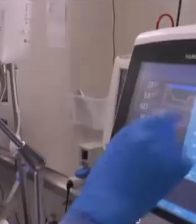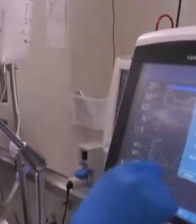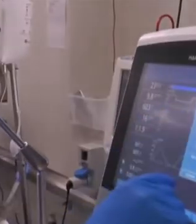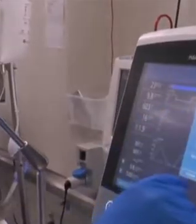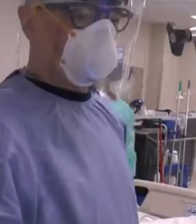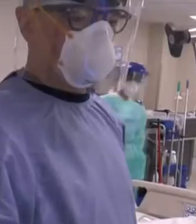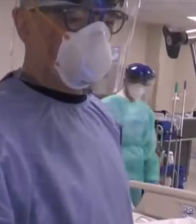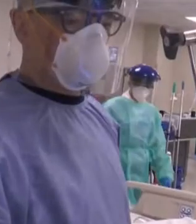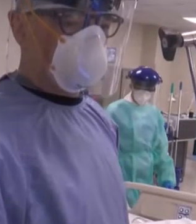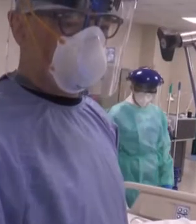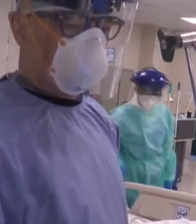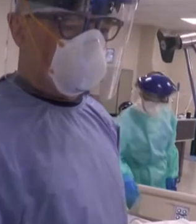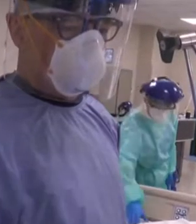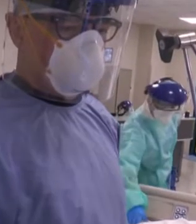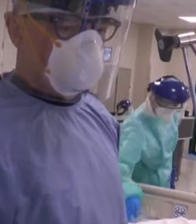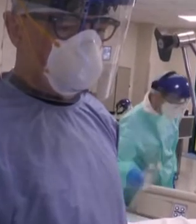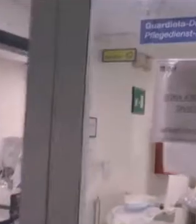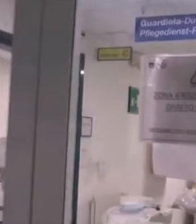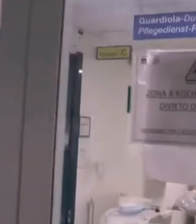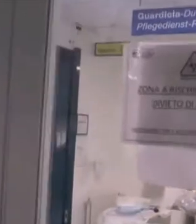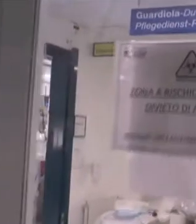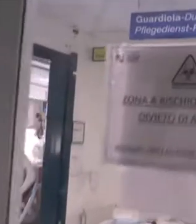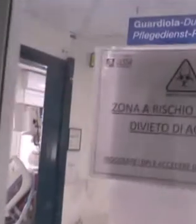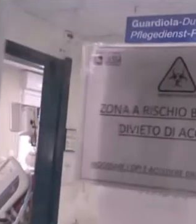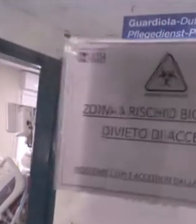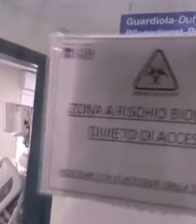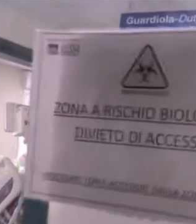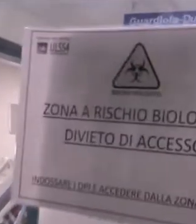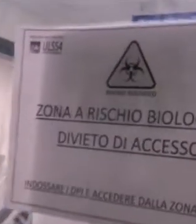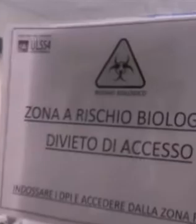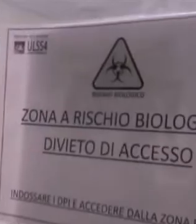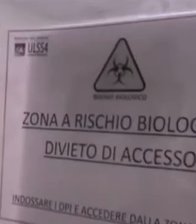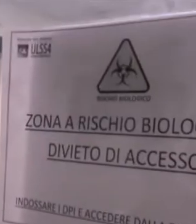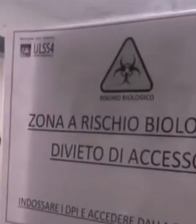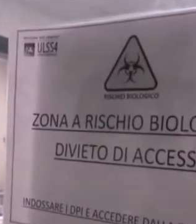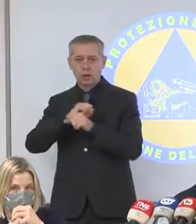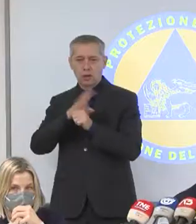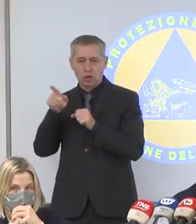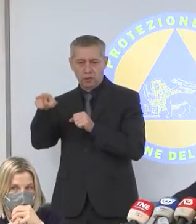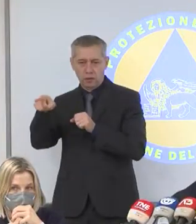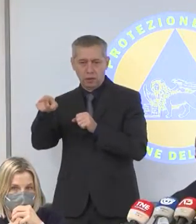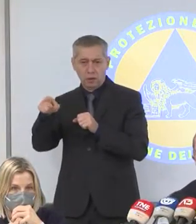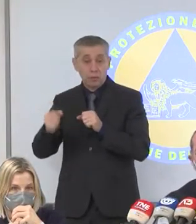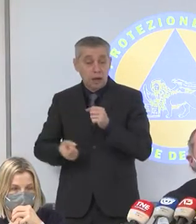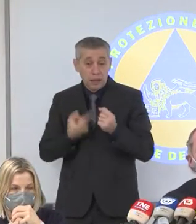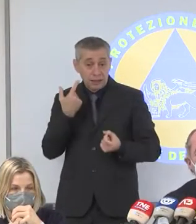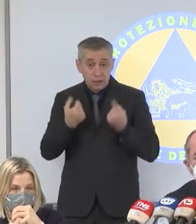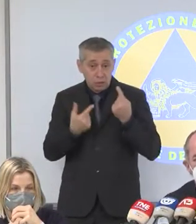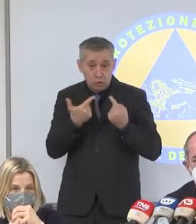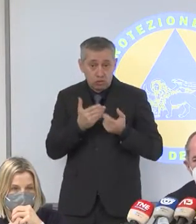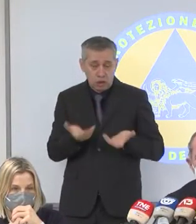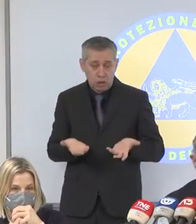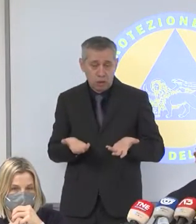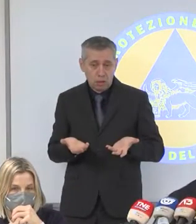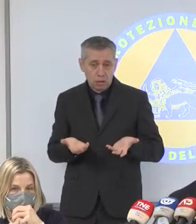porta l'esempio della puerpera asintomatica che risulta positiva prima del ricovero. Noi chiediamo che questa quota di